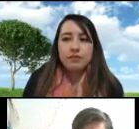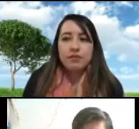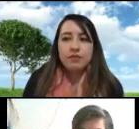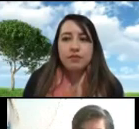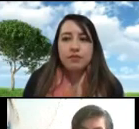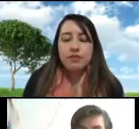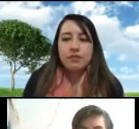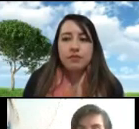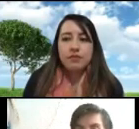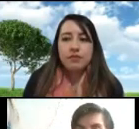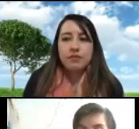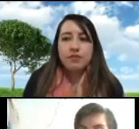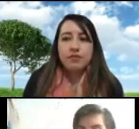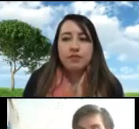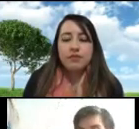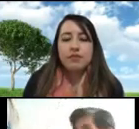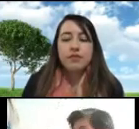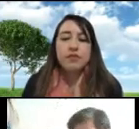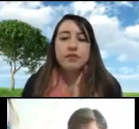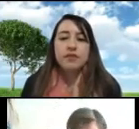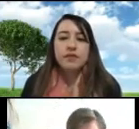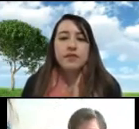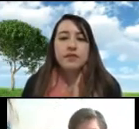posible. Siguiente pregunta.